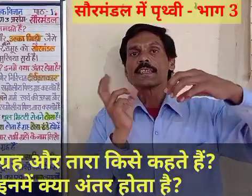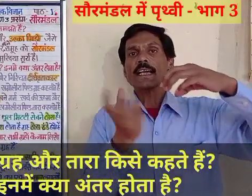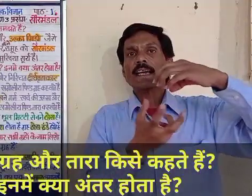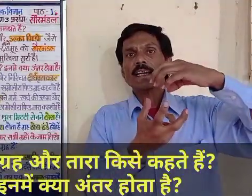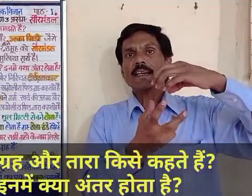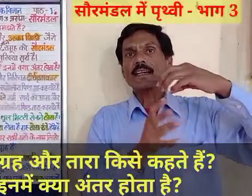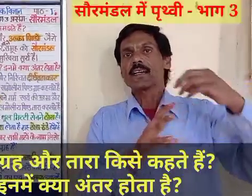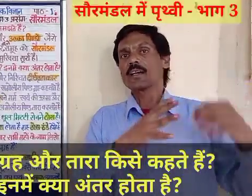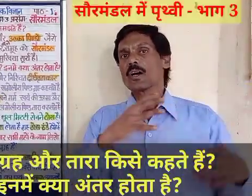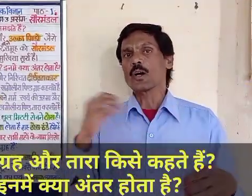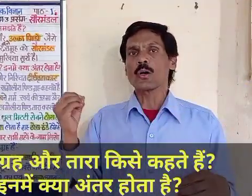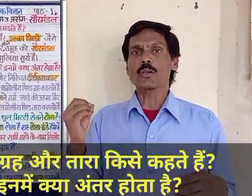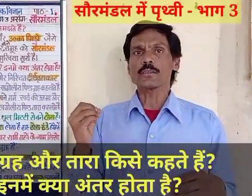ग्रह और